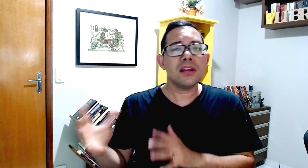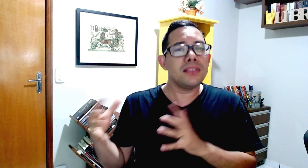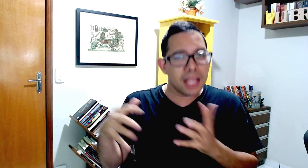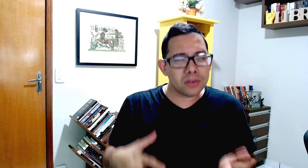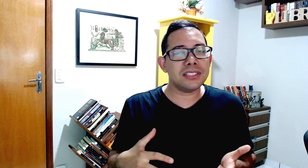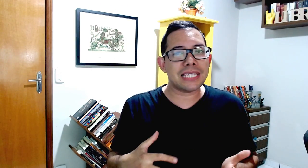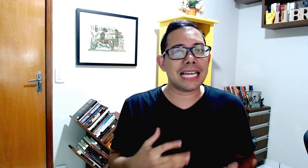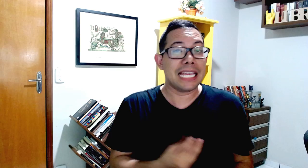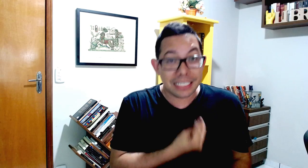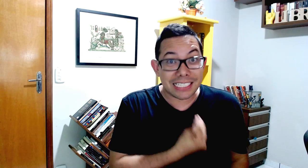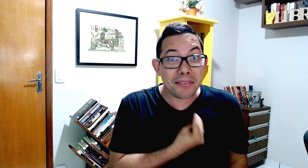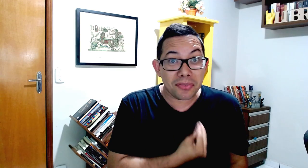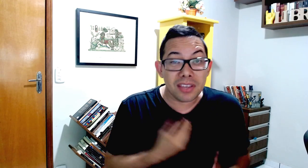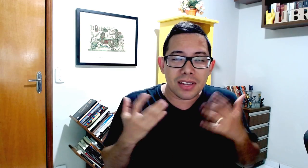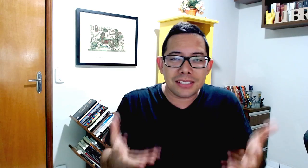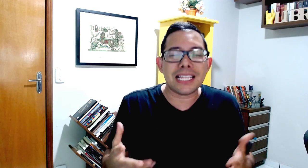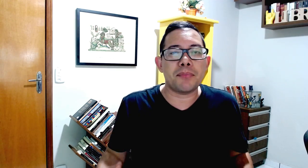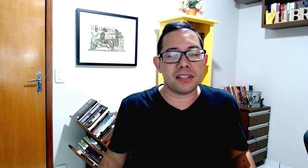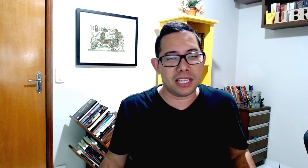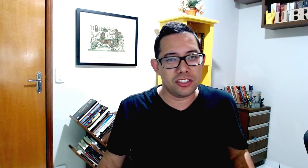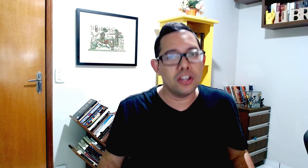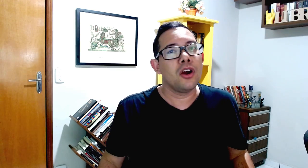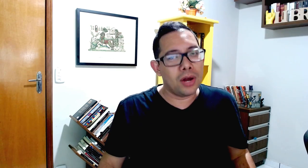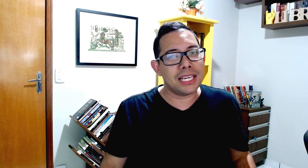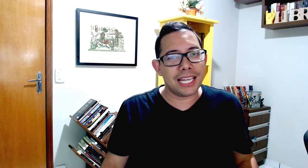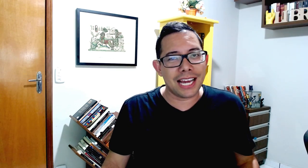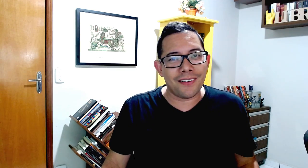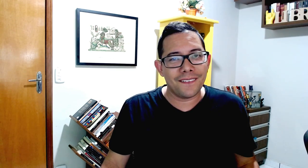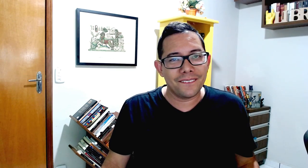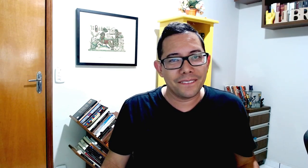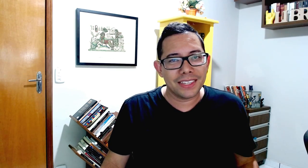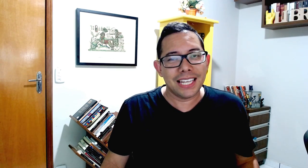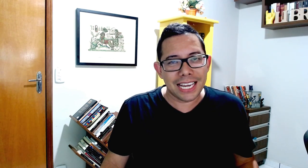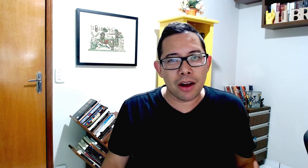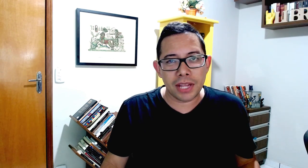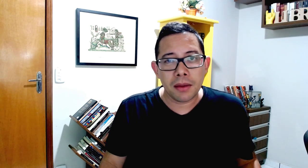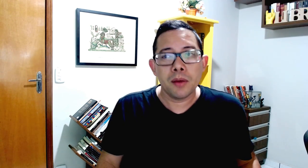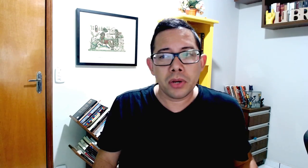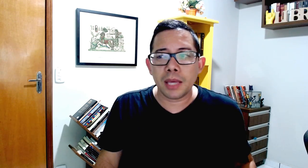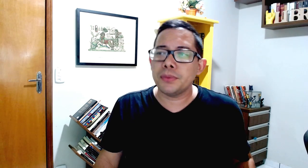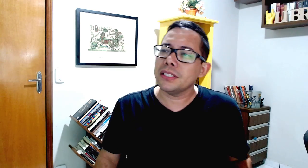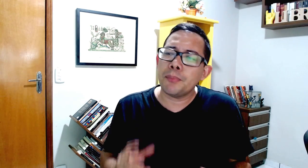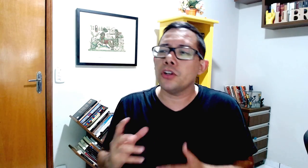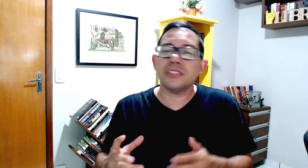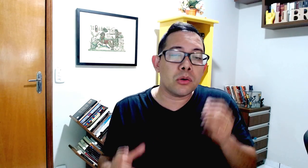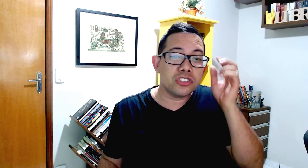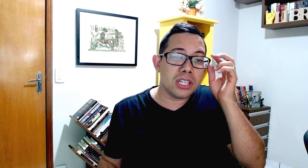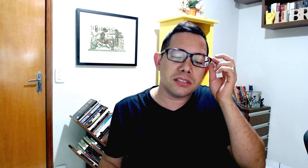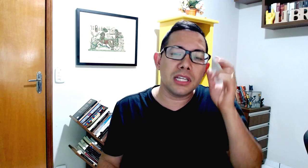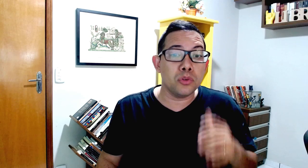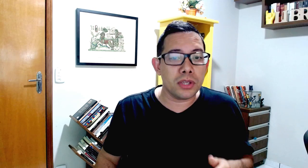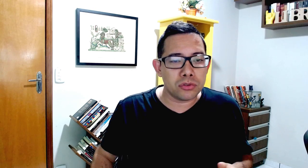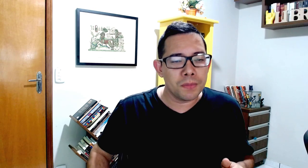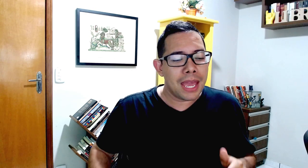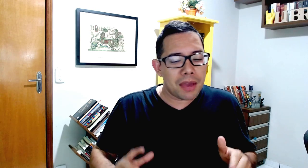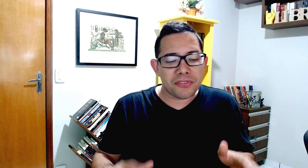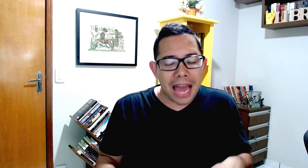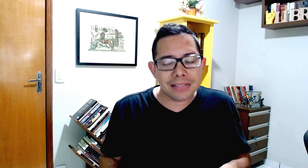Deus está aqui ele está vivo ele está presente Olha que legal legal né porque porque você pode estar utilizando isso é